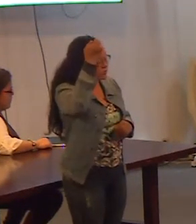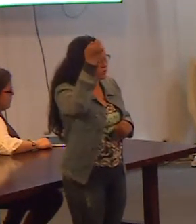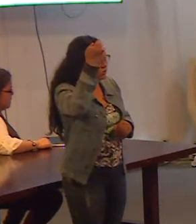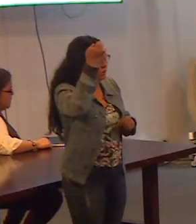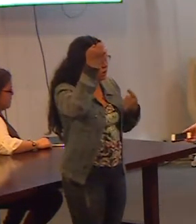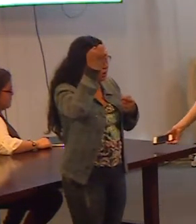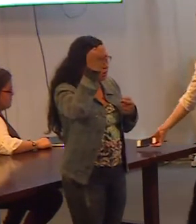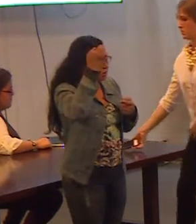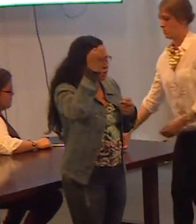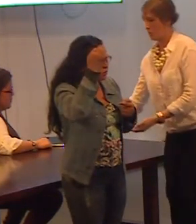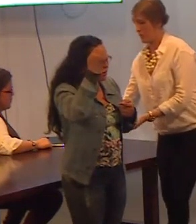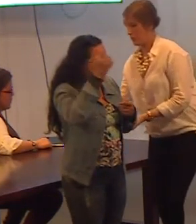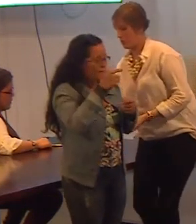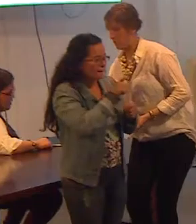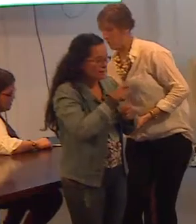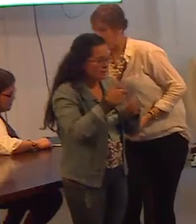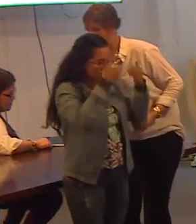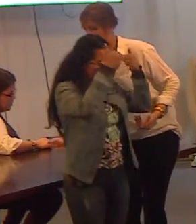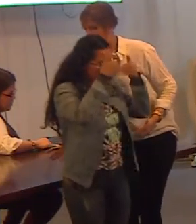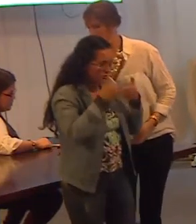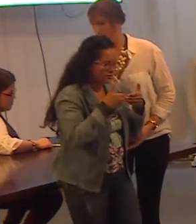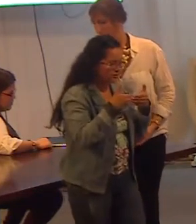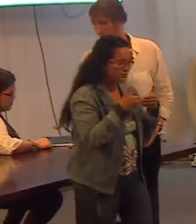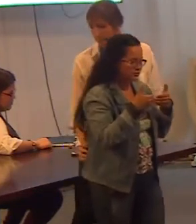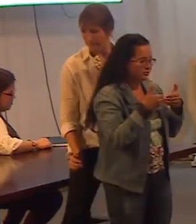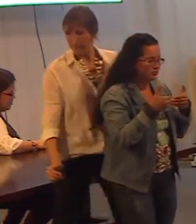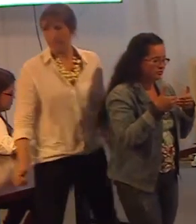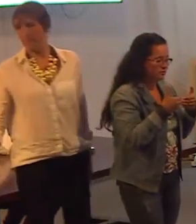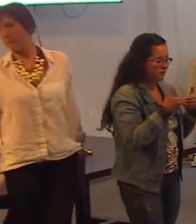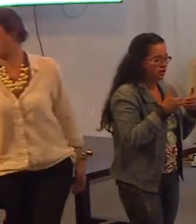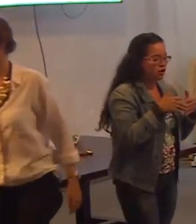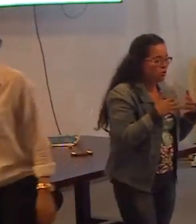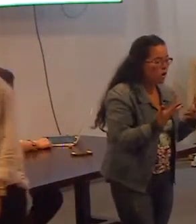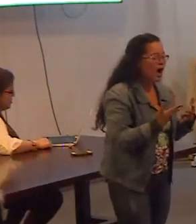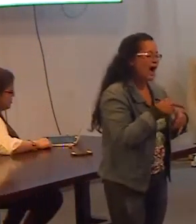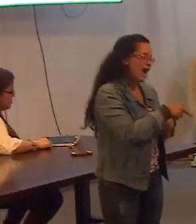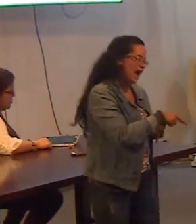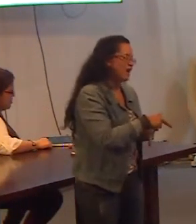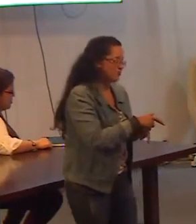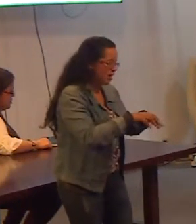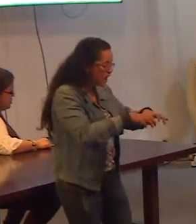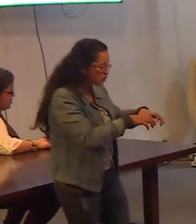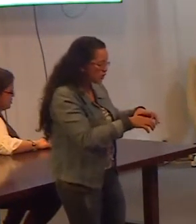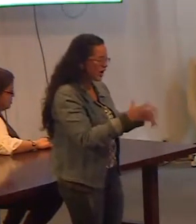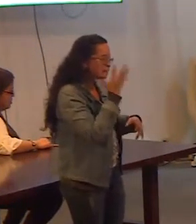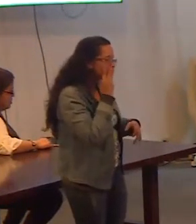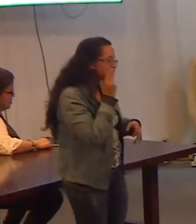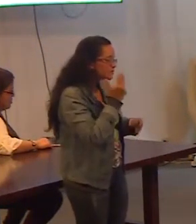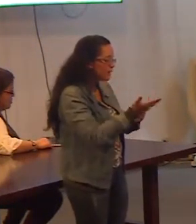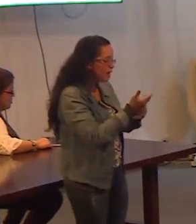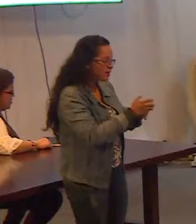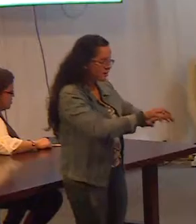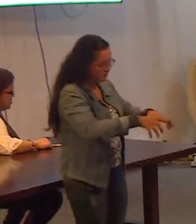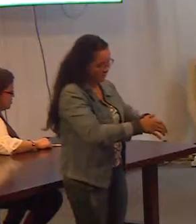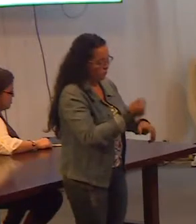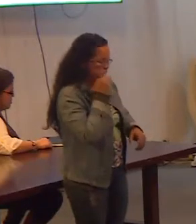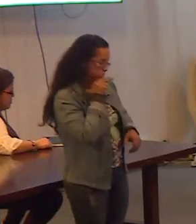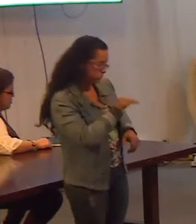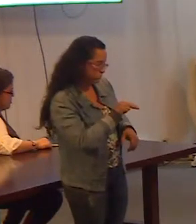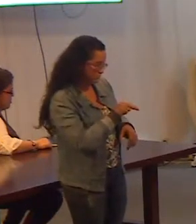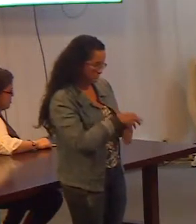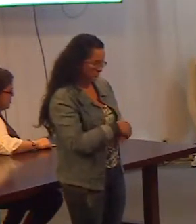los profesionales y personas con discapacidad en Fundir y Futura a través de las experiencias artísticas pedagógicas. Bueno, aquí lo que hicimos